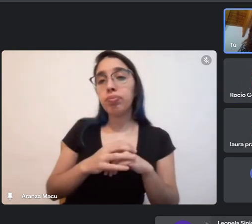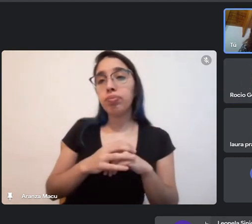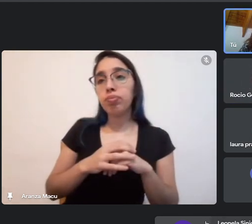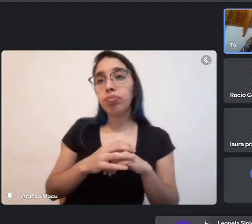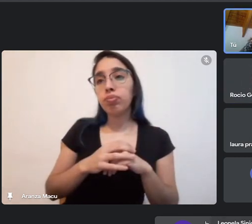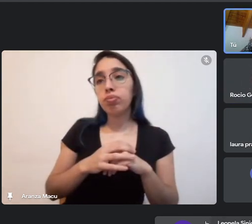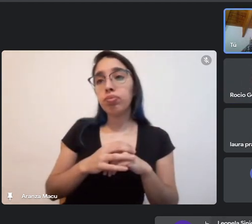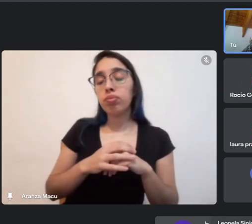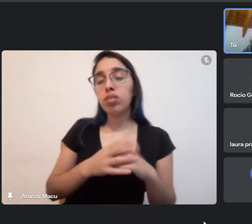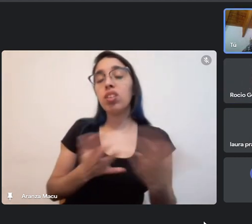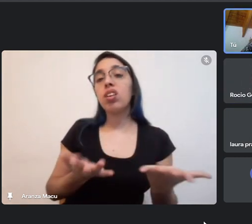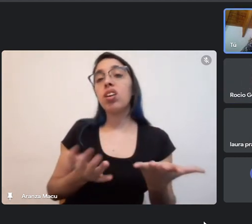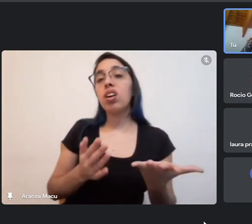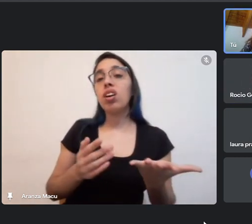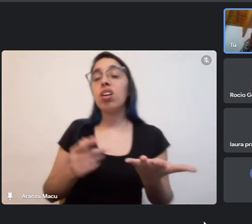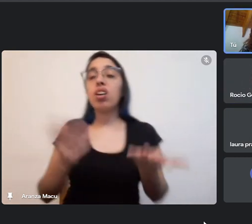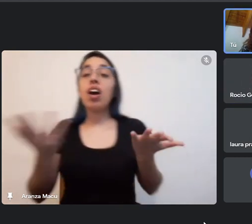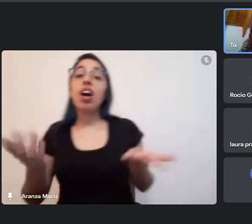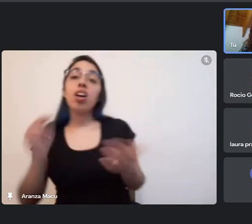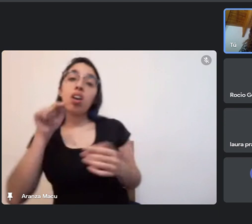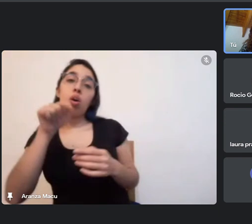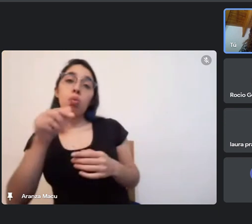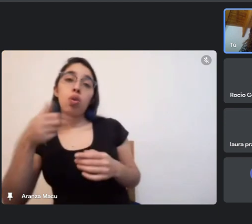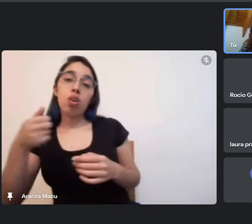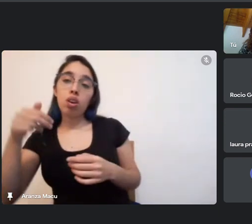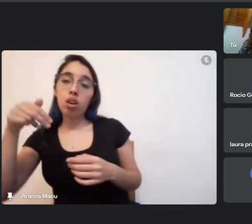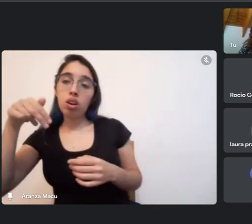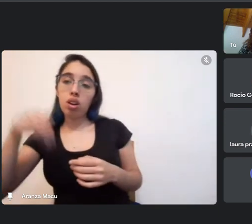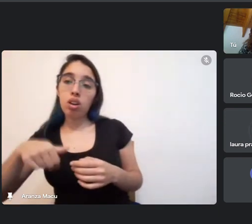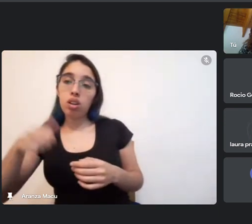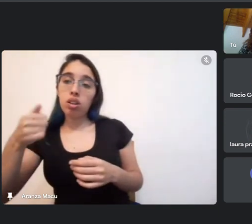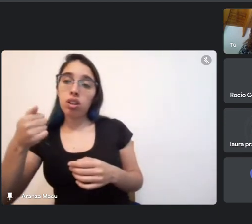compu entonces, Analía. ¿Cómo?